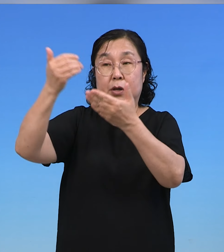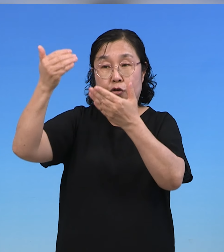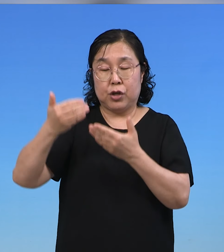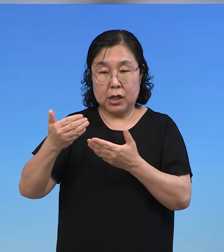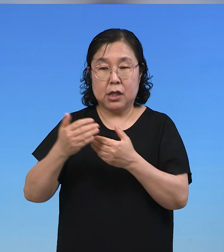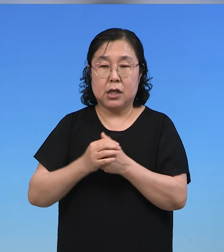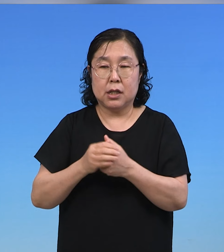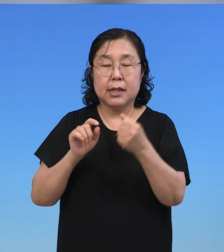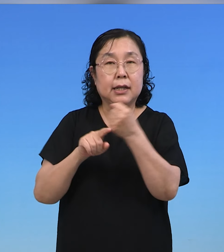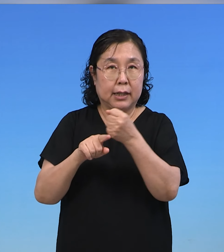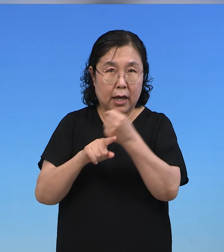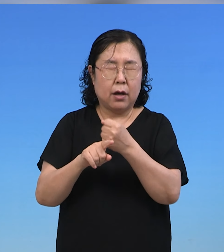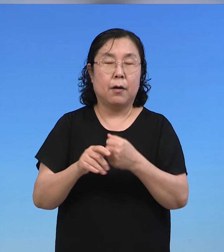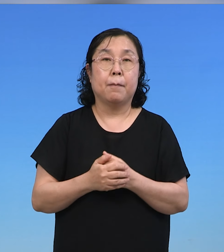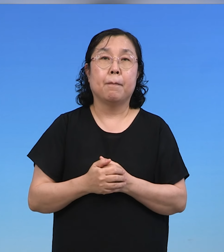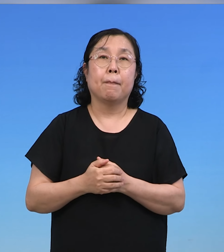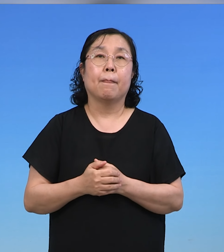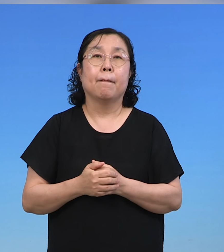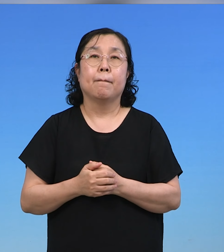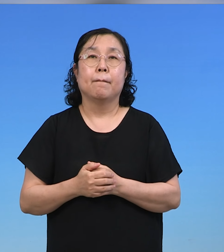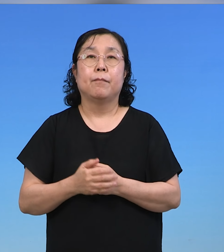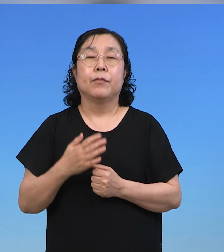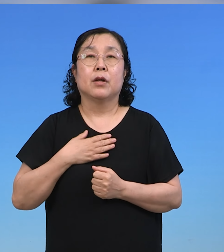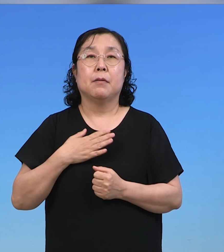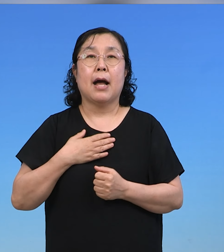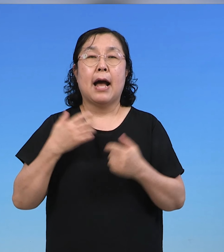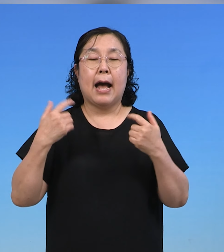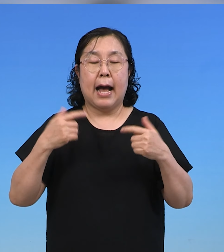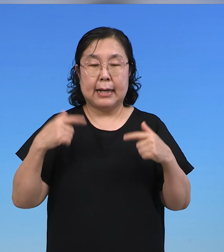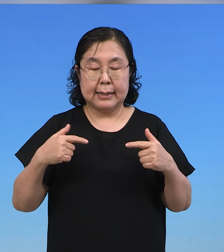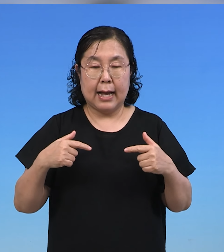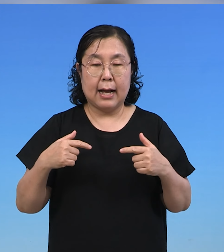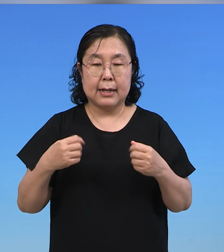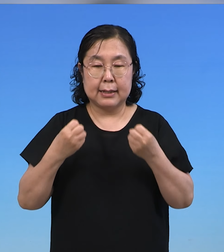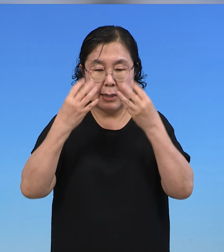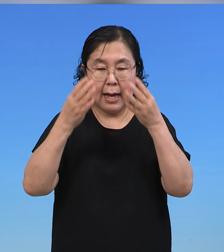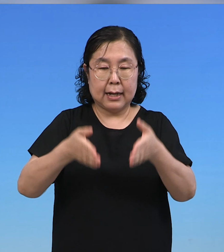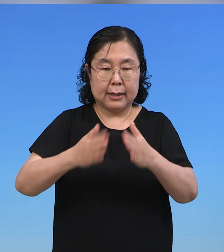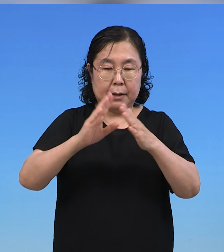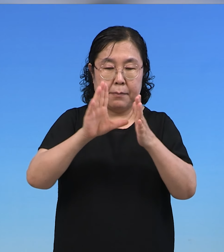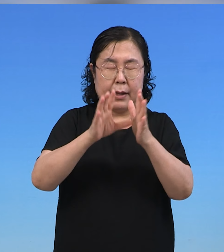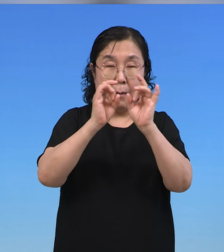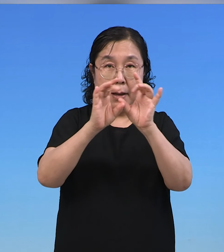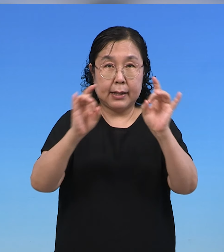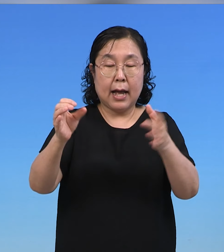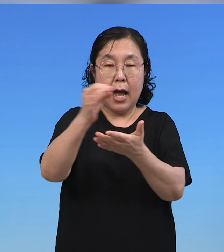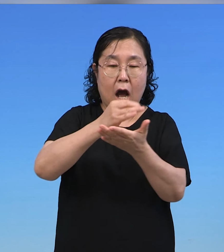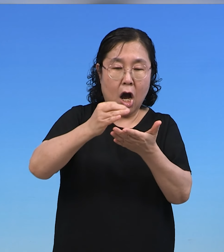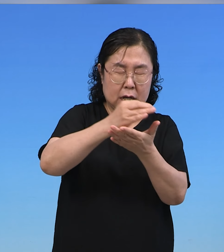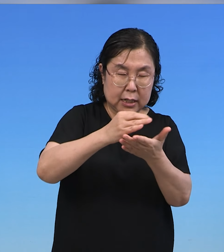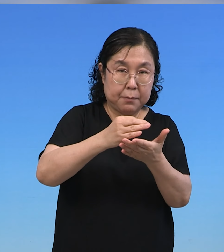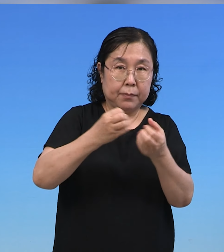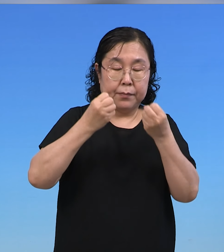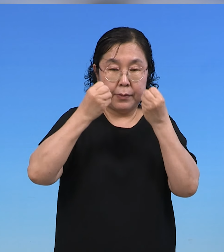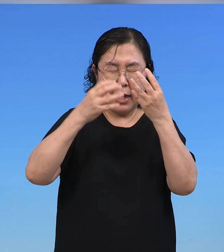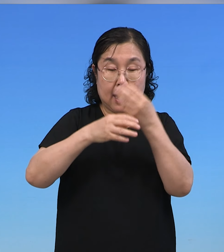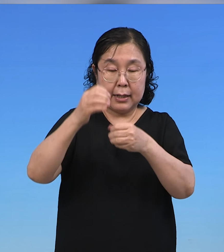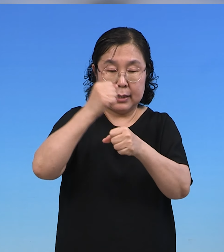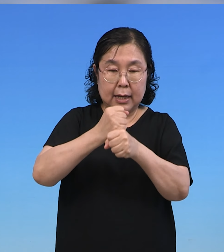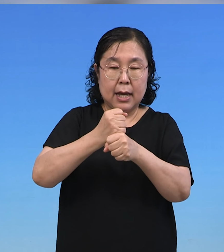예배 때마다 제 기억으로 초창기부터 그래 왔습니다. 헌금합니다. 창립 감사